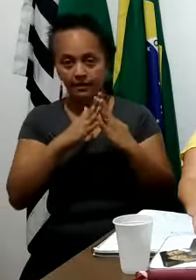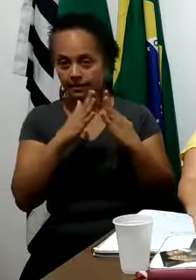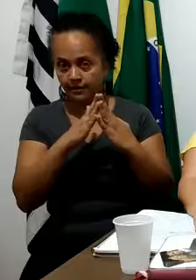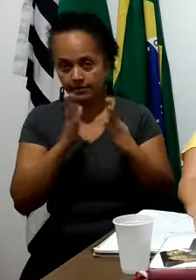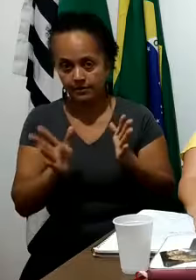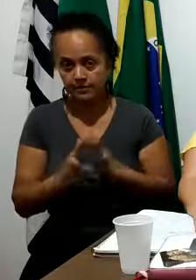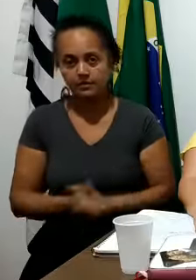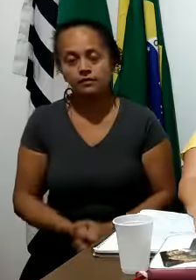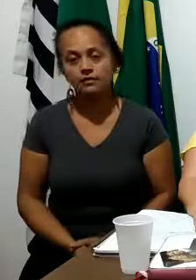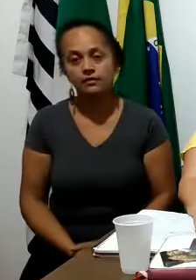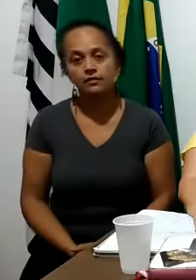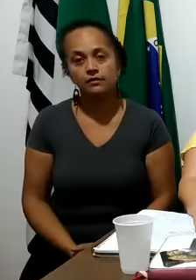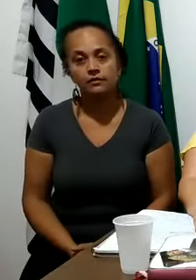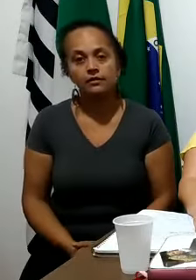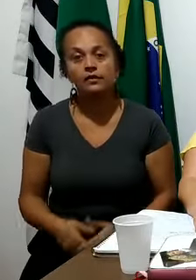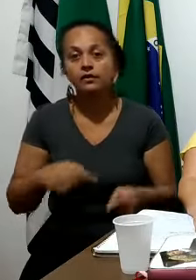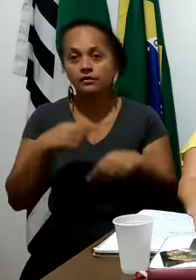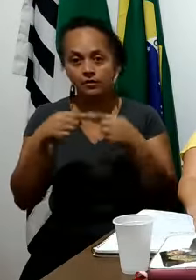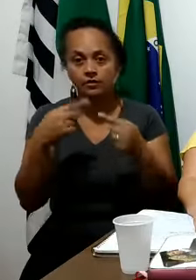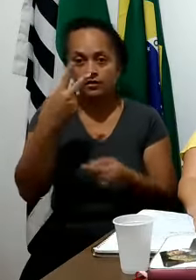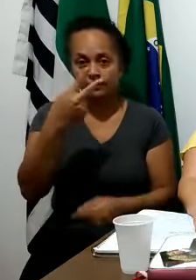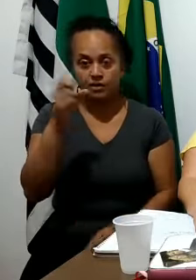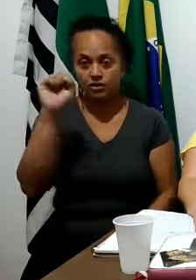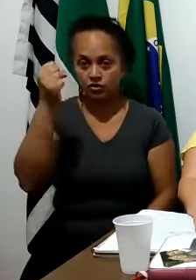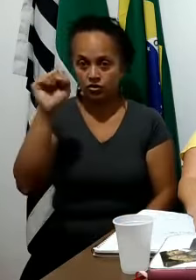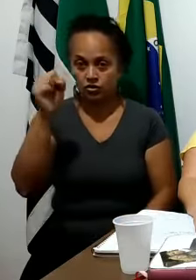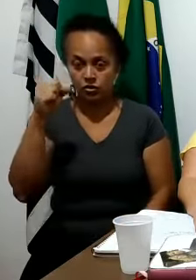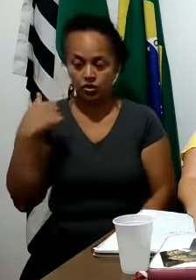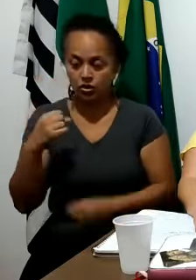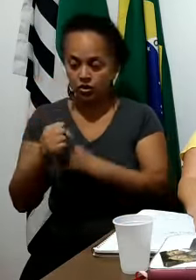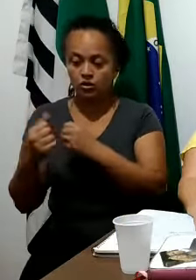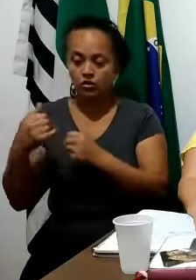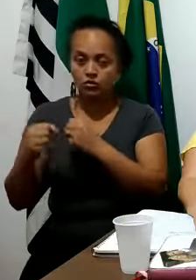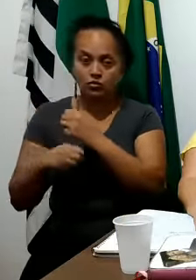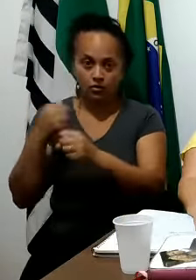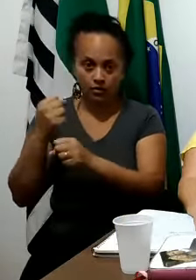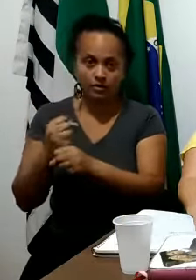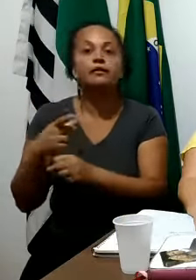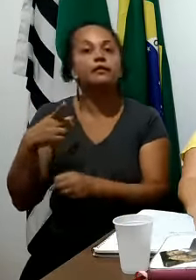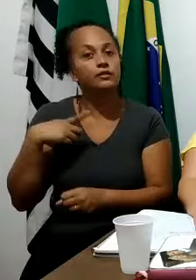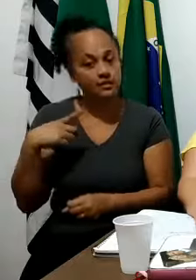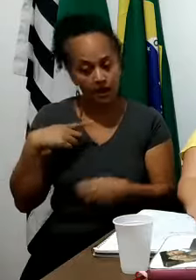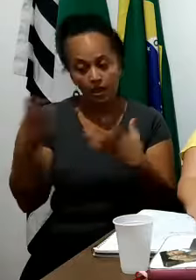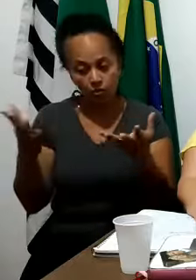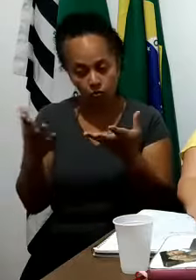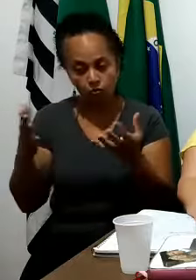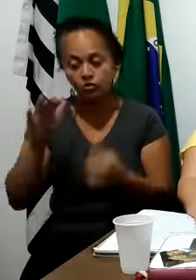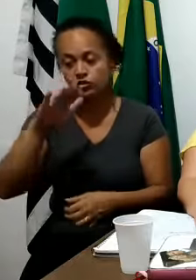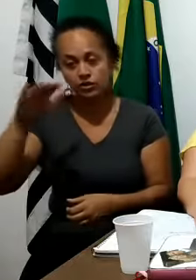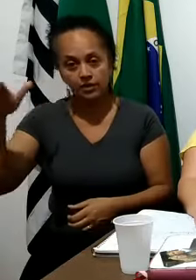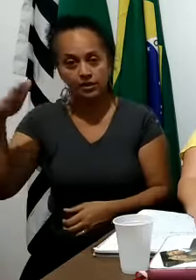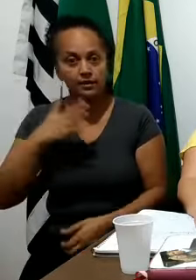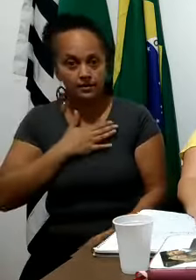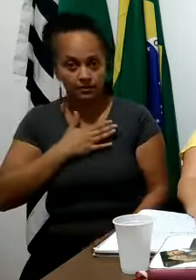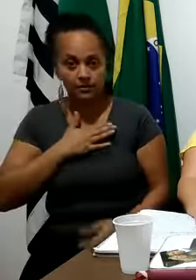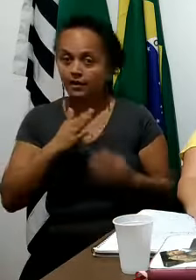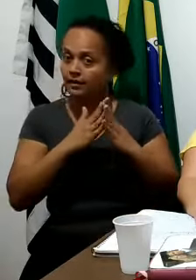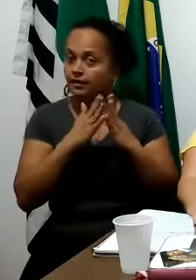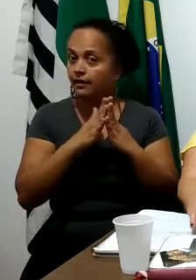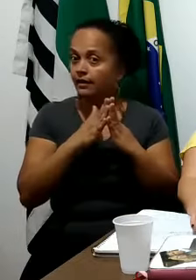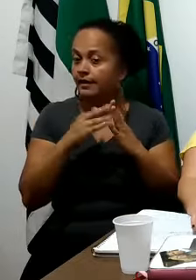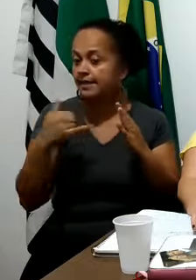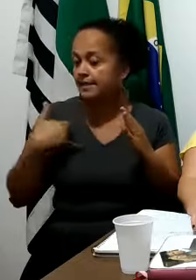que? 28 anos eu tenho uma criança na minha casa de 6 anos. Como eu